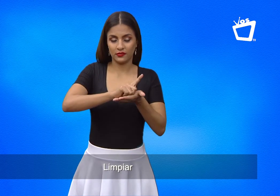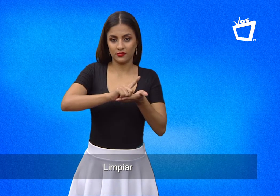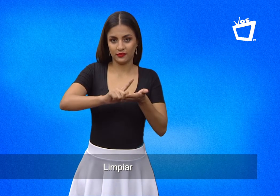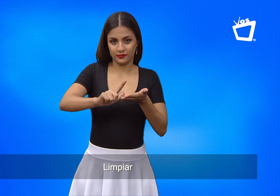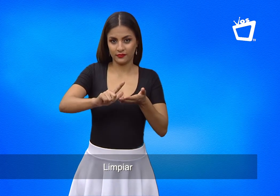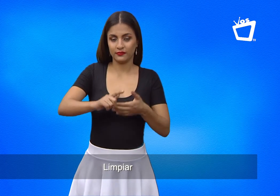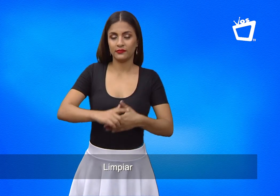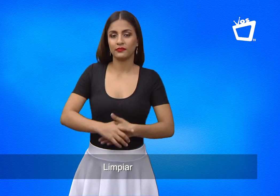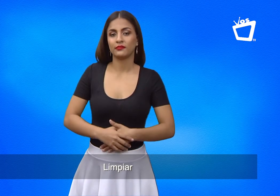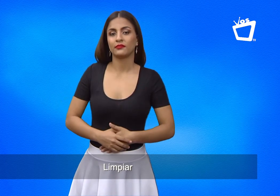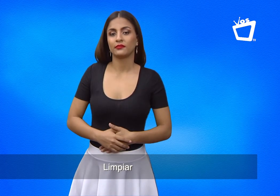Limpiar.